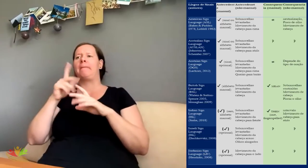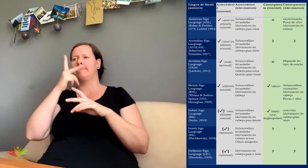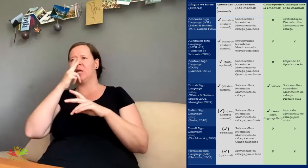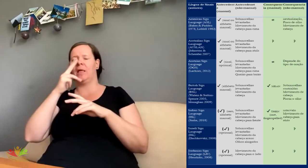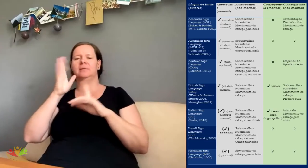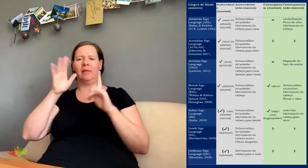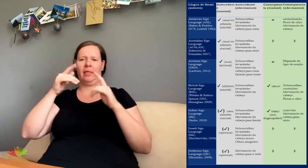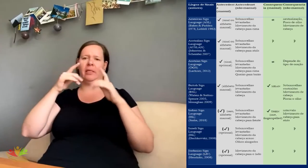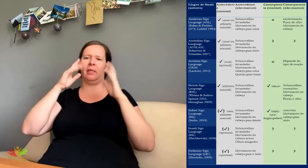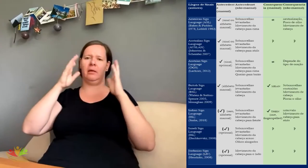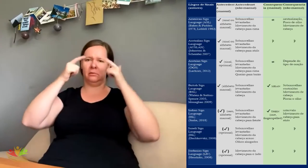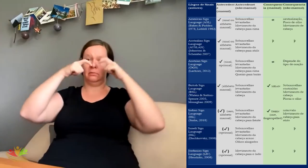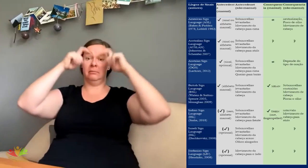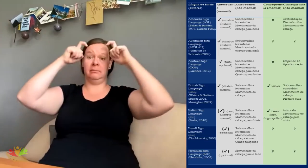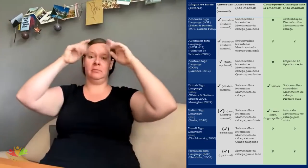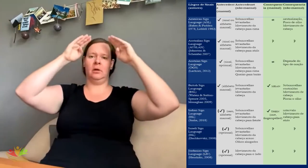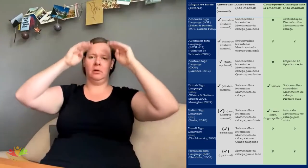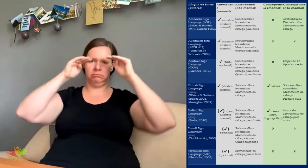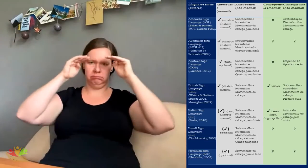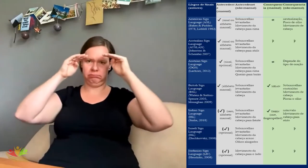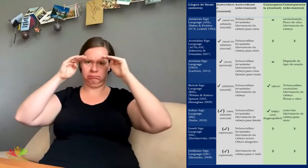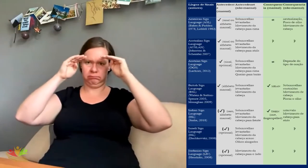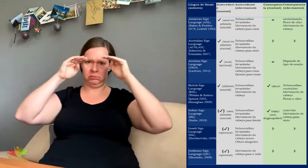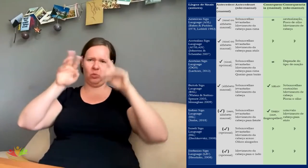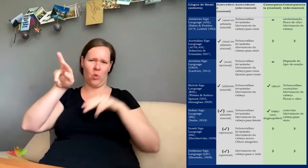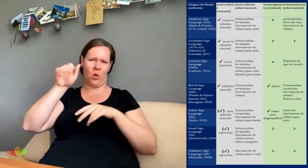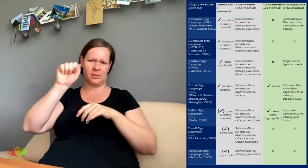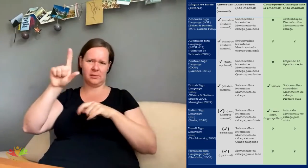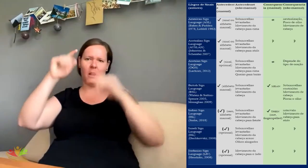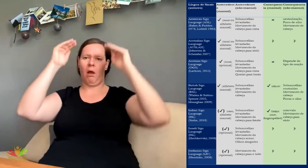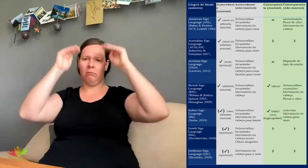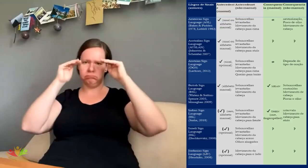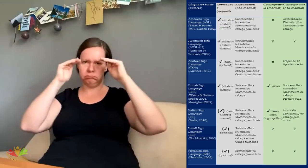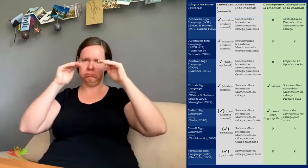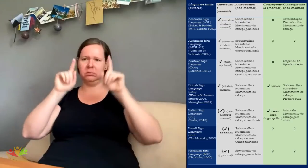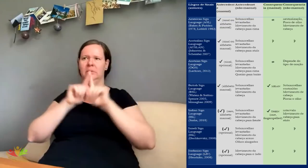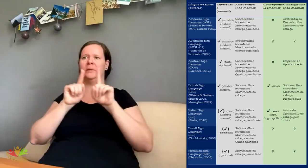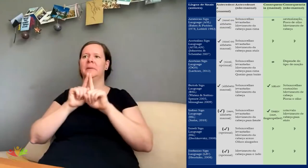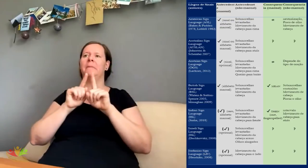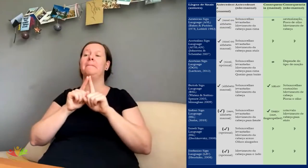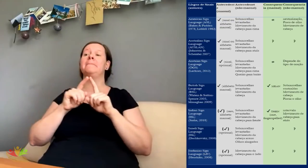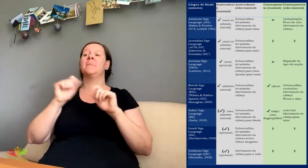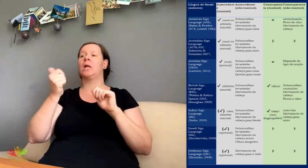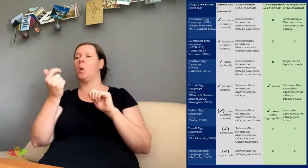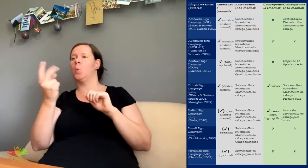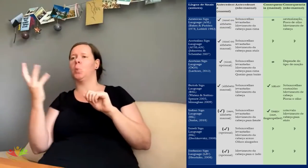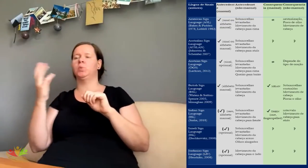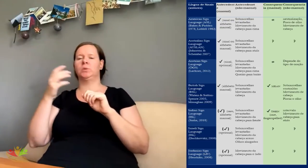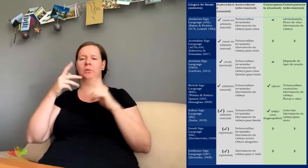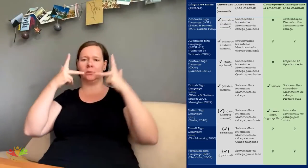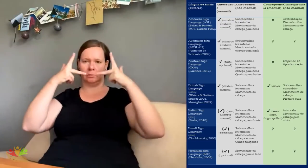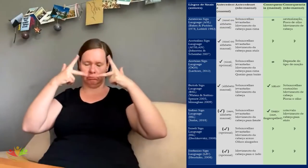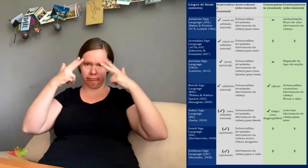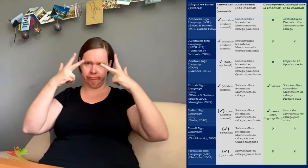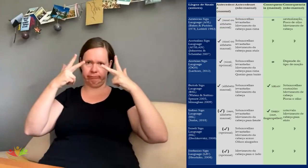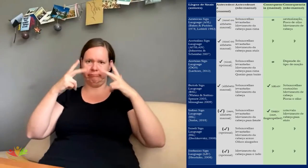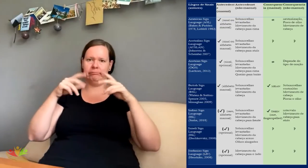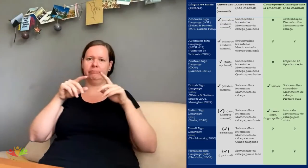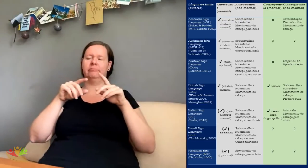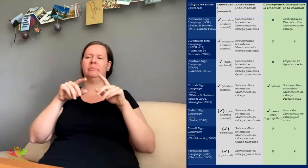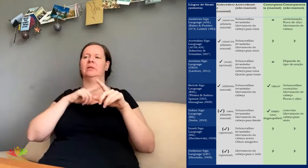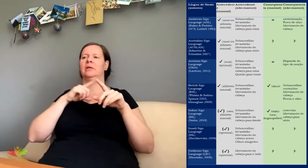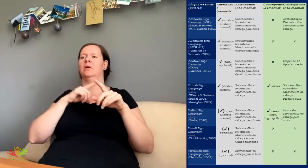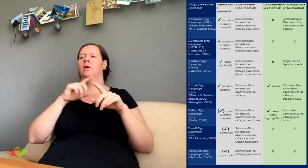de sinais não tem um sinal manual para consequência, para marcar consequência, mas a gente sabe que tem marcas